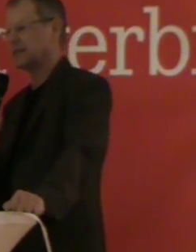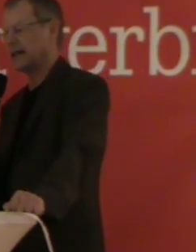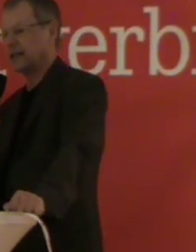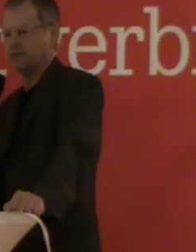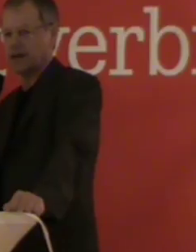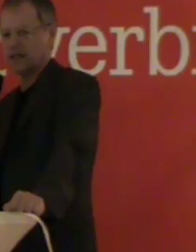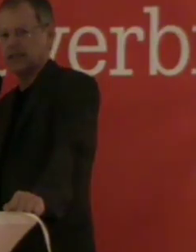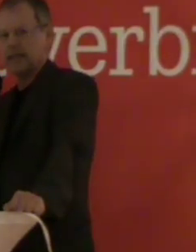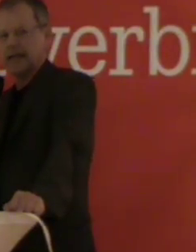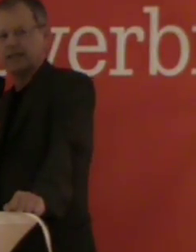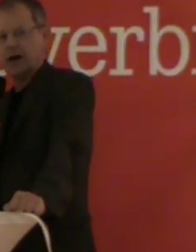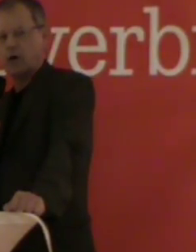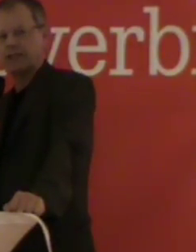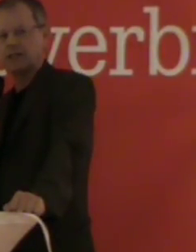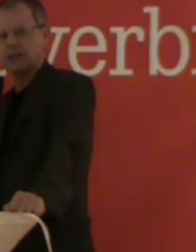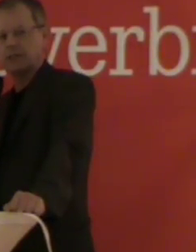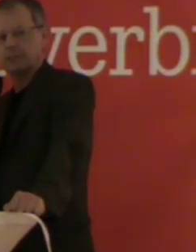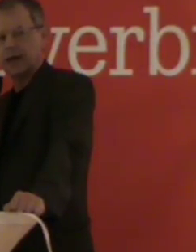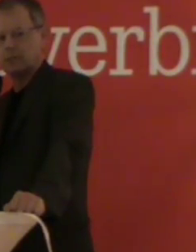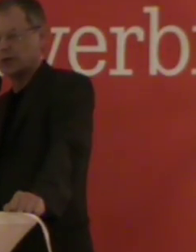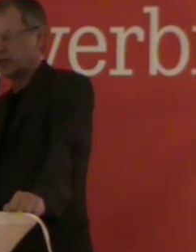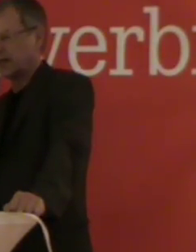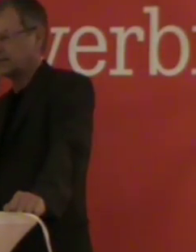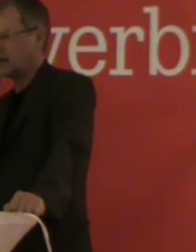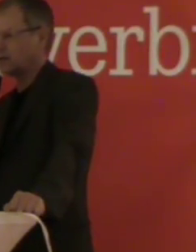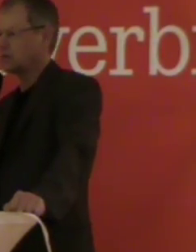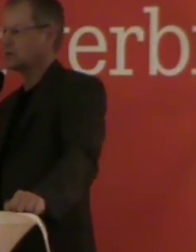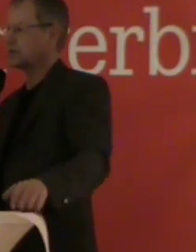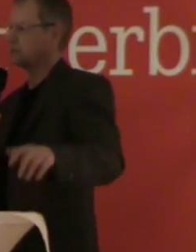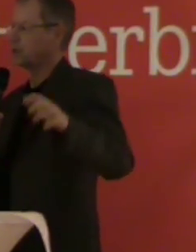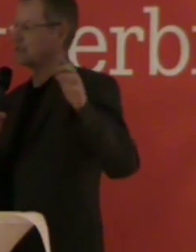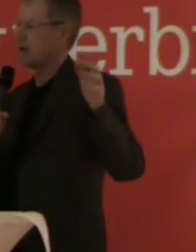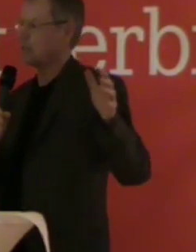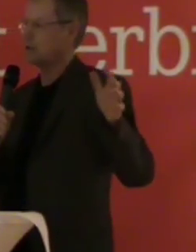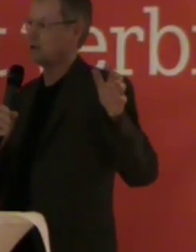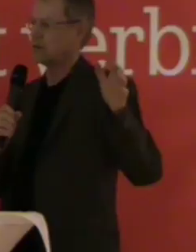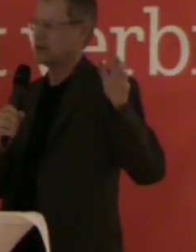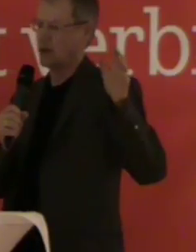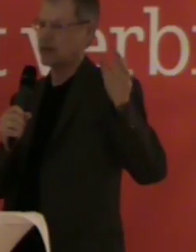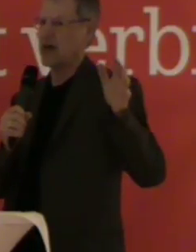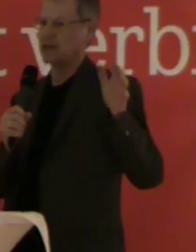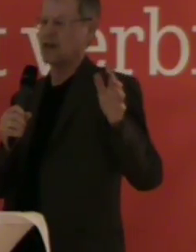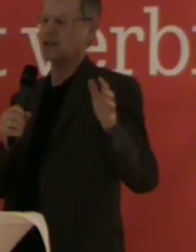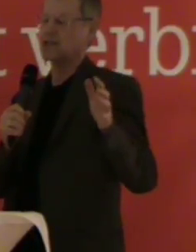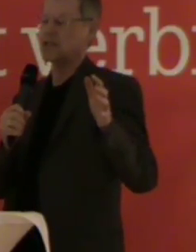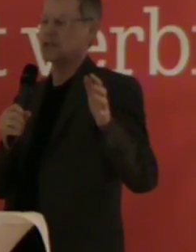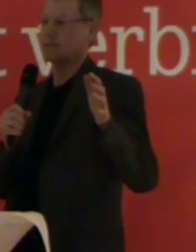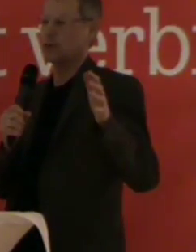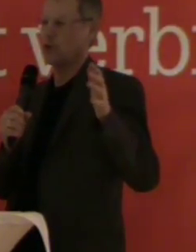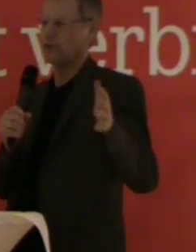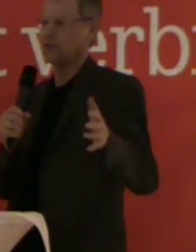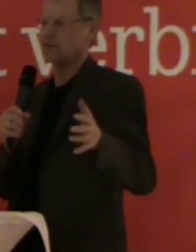vielen, vielen anderen Fragen. Ich war heute im Brandenburgischen Landtag und in Potsdam und genau da hat